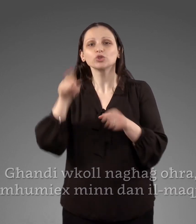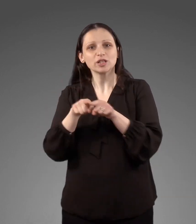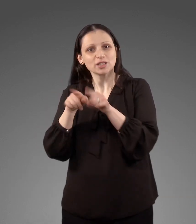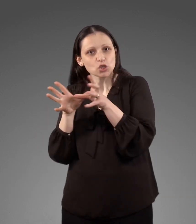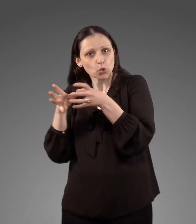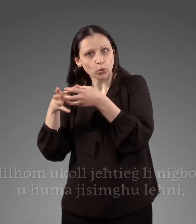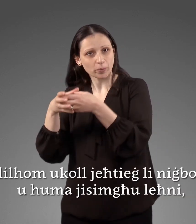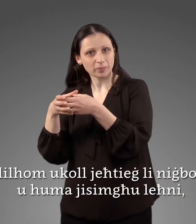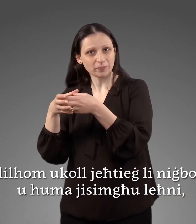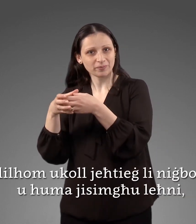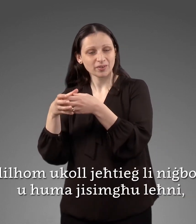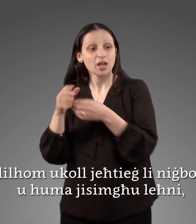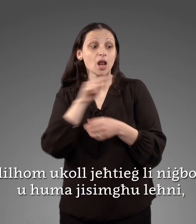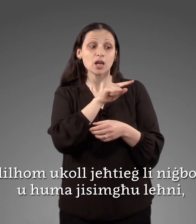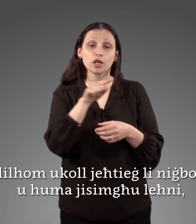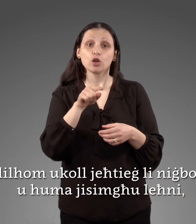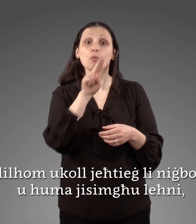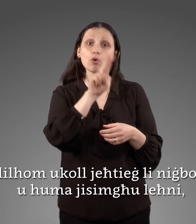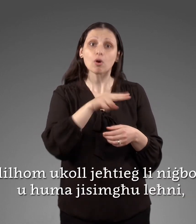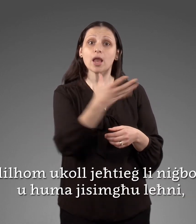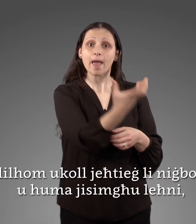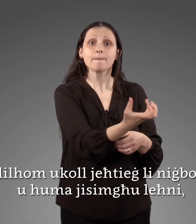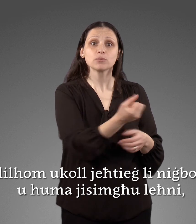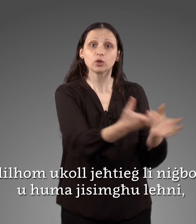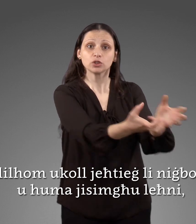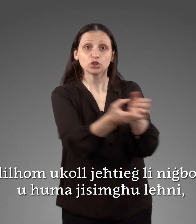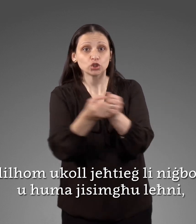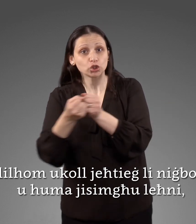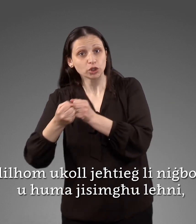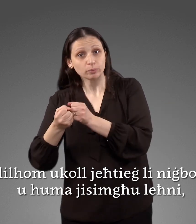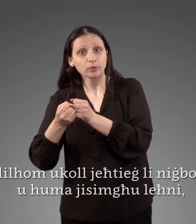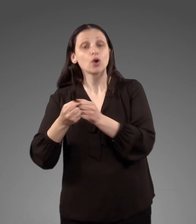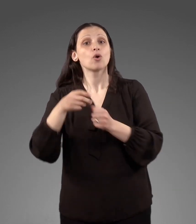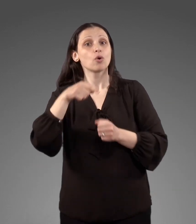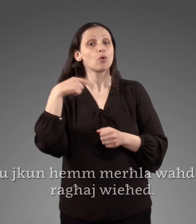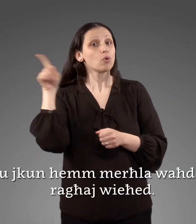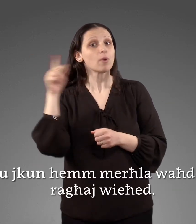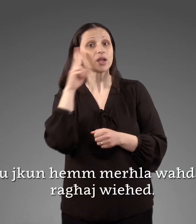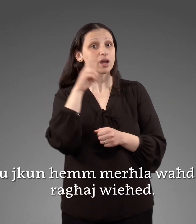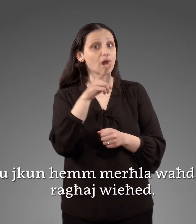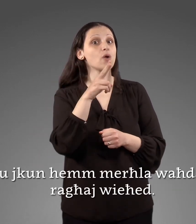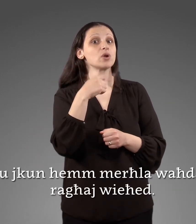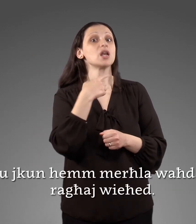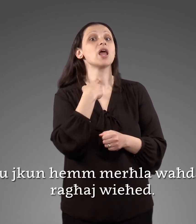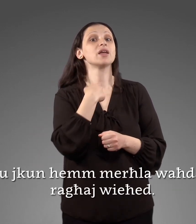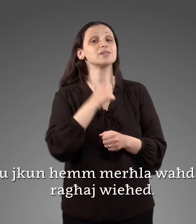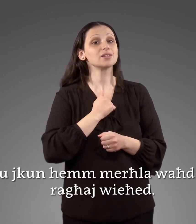Li l-lupu kol Jjaħtieċ li n-nijbor U ma jisimaw leħni U jkunem Merhla wahda